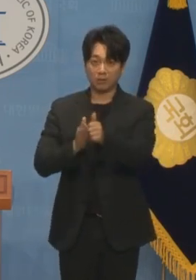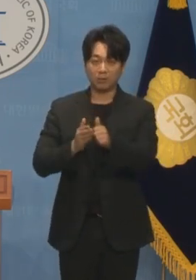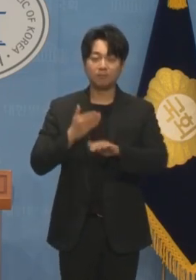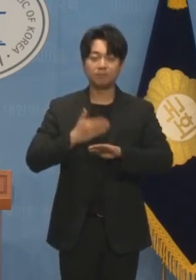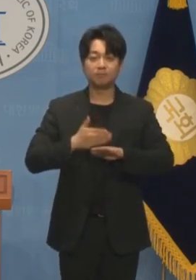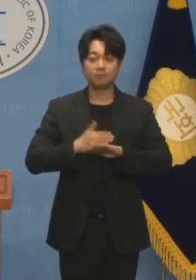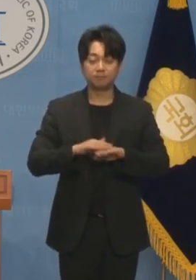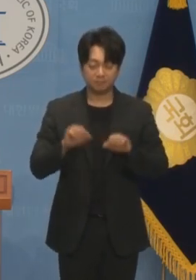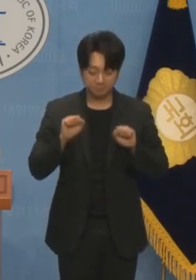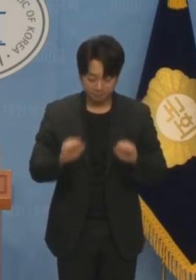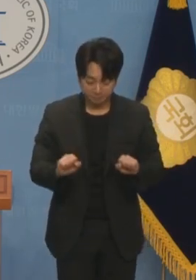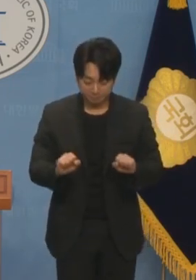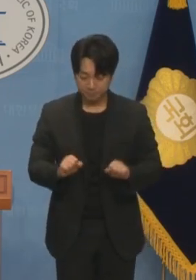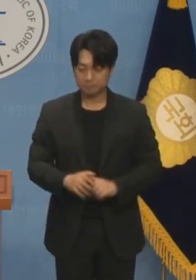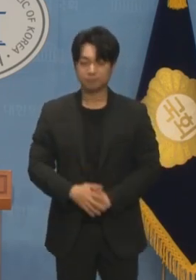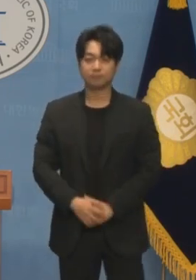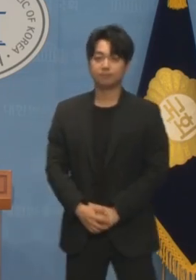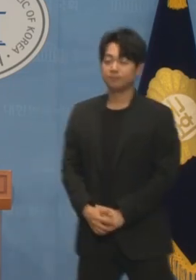감사합니다